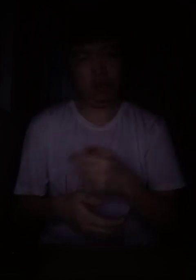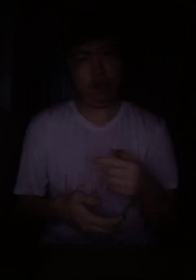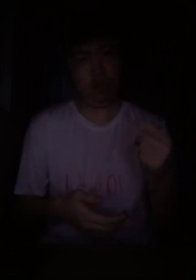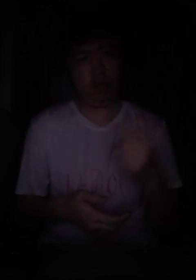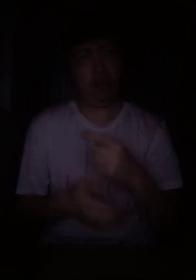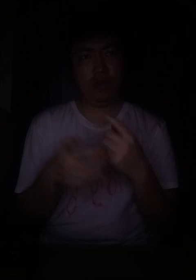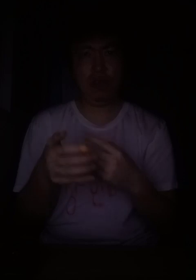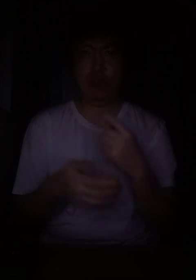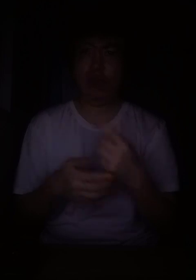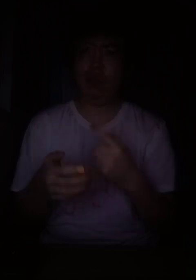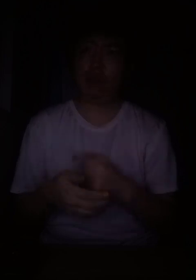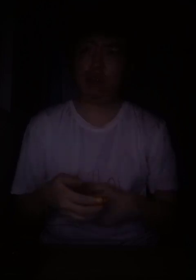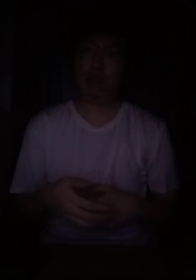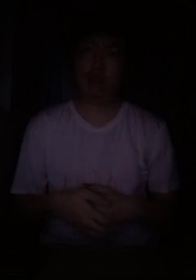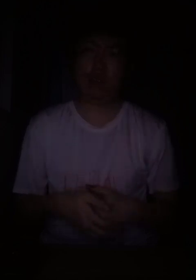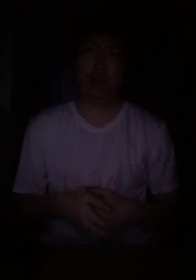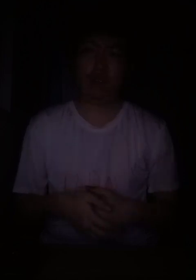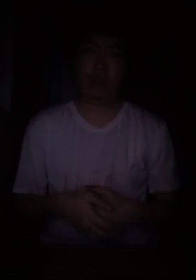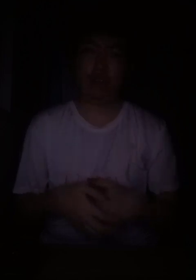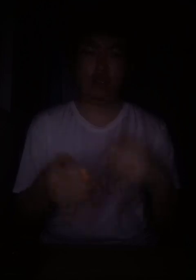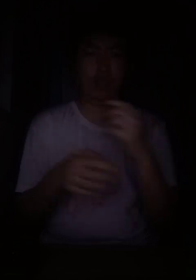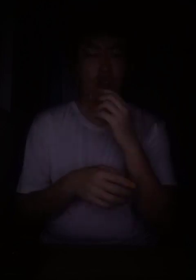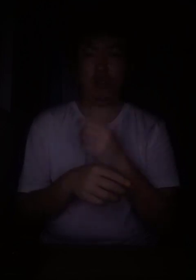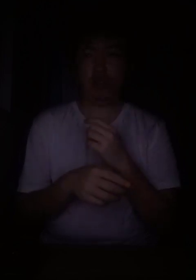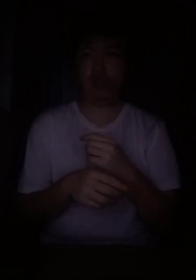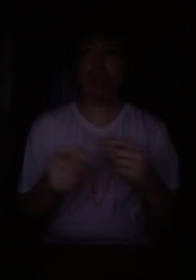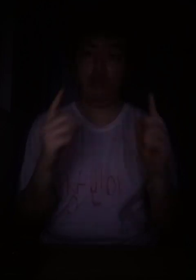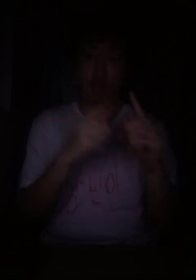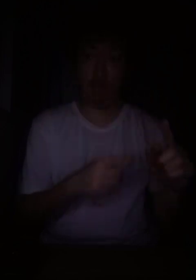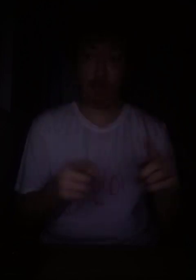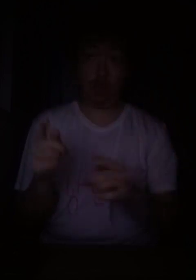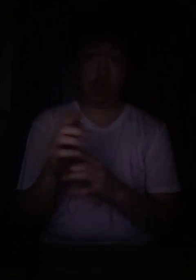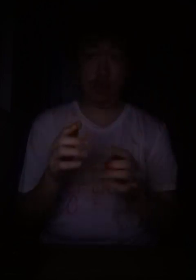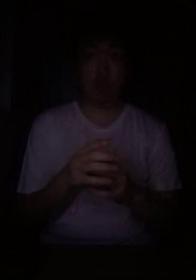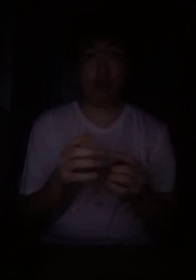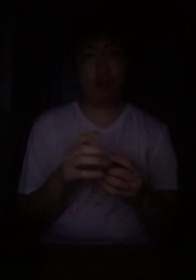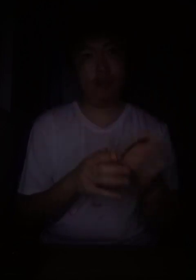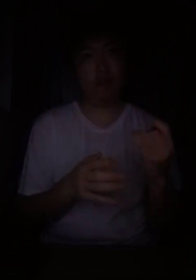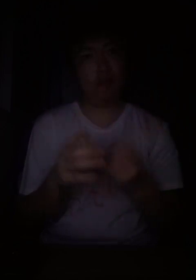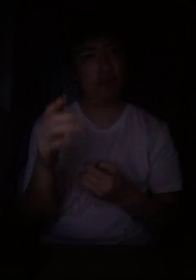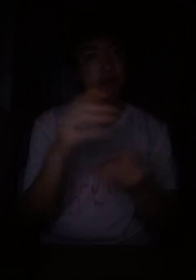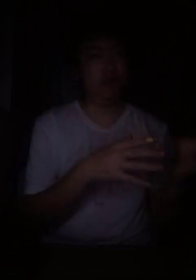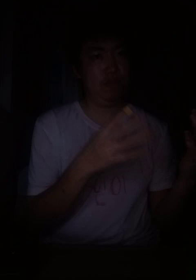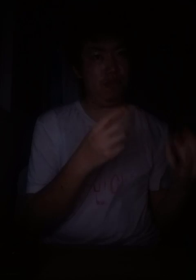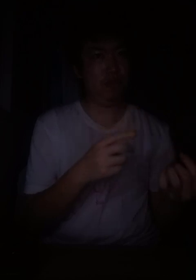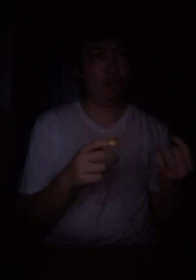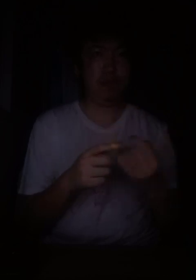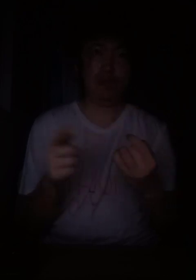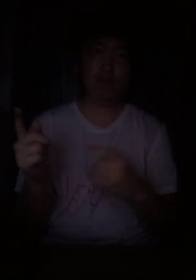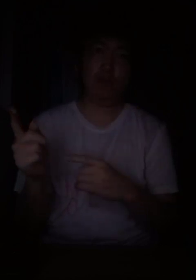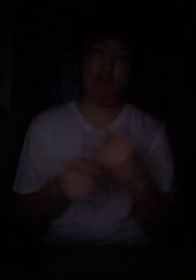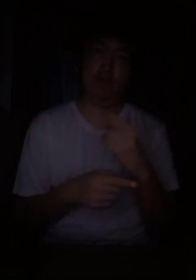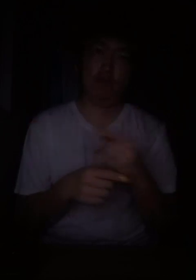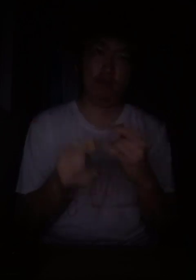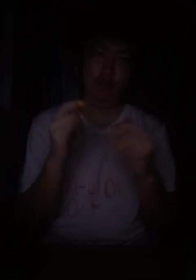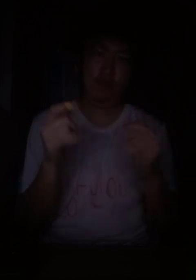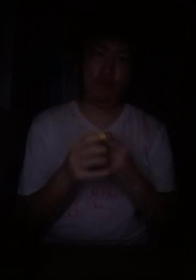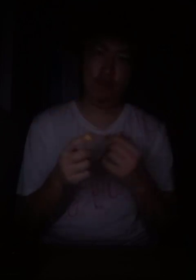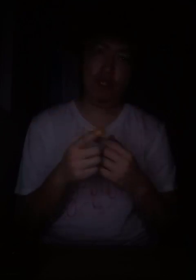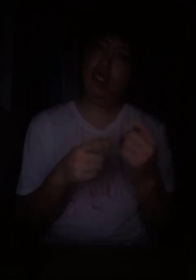하는 사람들입니까? 주로 돌아다니면서? 아닙니다. 뭐 다른 직업들을 갖고 계신 분들이 많고요. 네. 일반 시민들도 있고요. 네. 저희가 깜짝 놀란